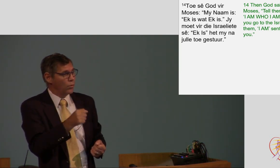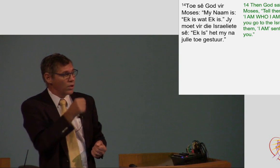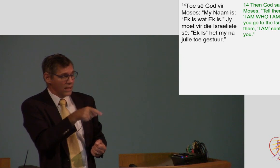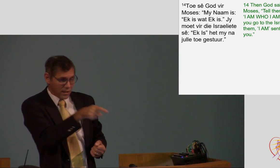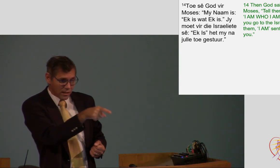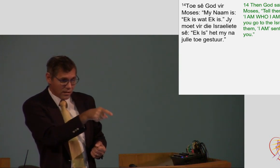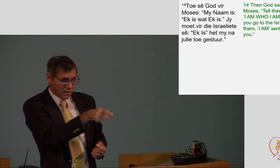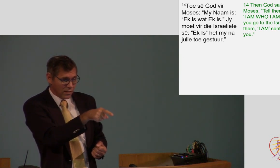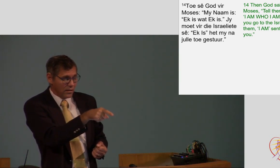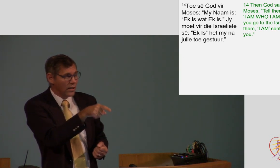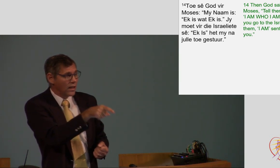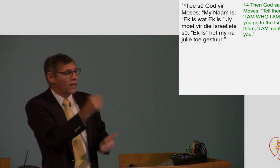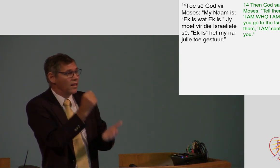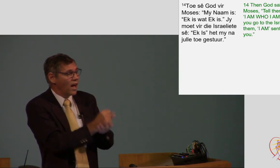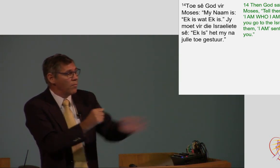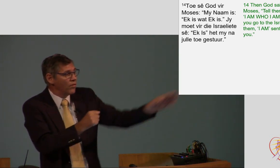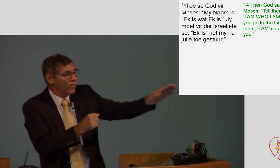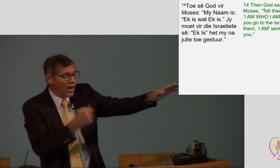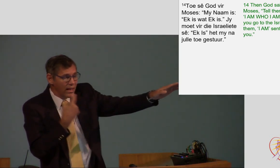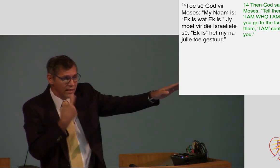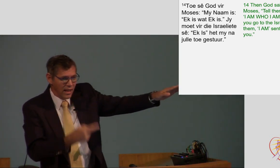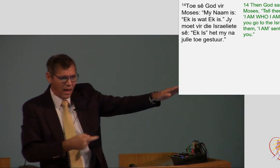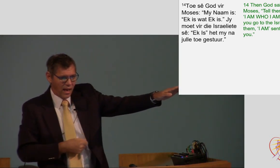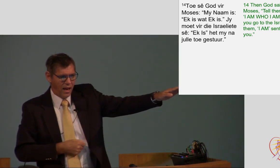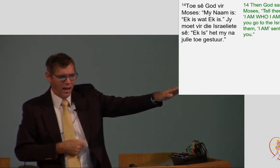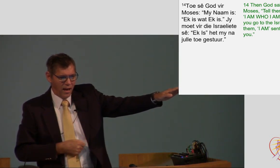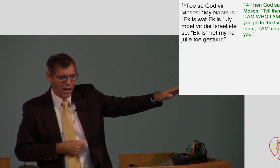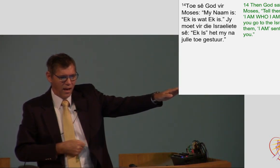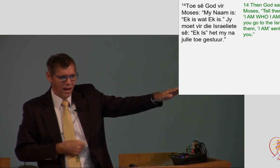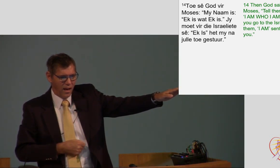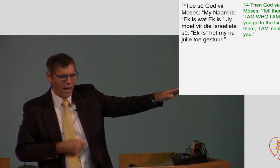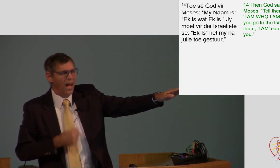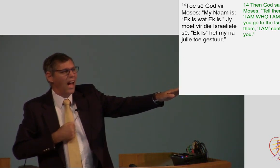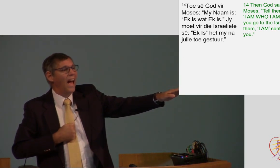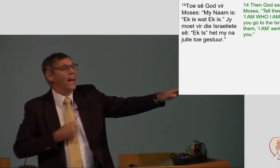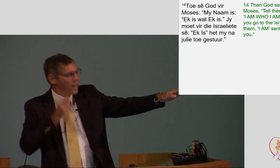Moses, jy moet vir hulle sê, ek is,